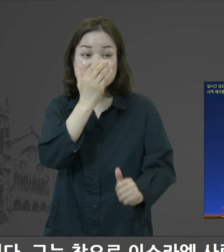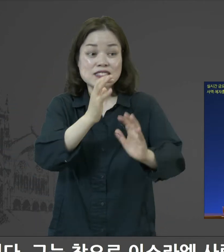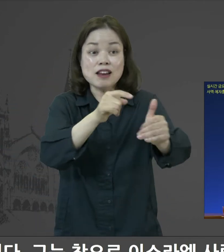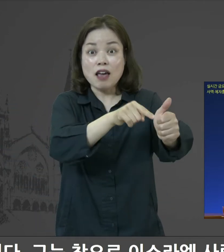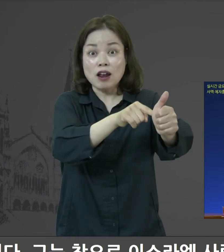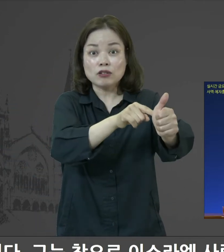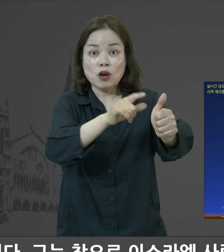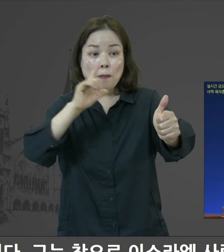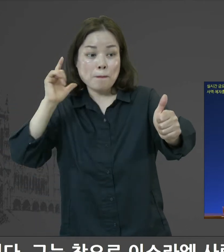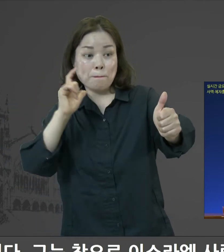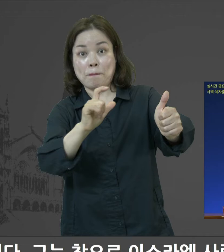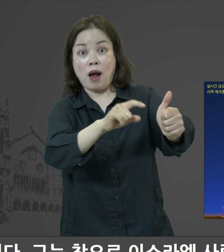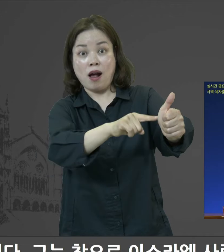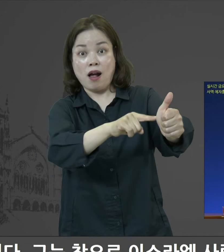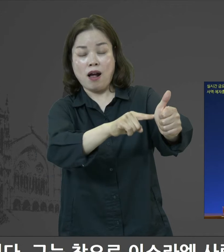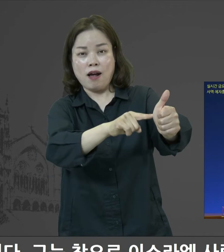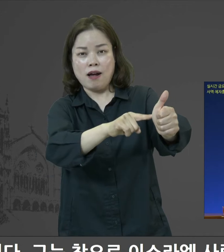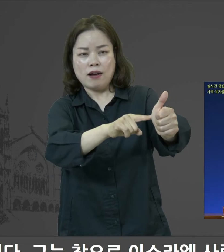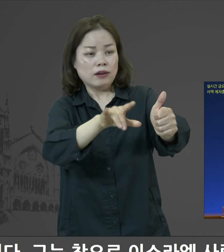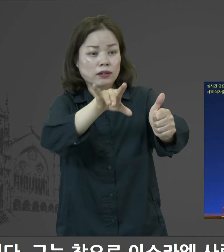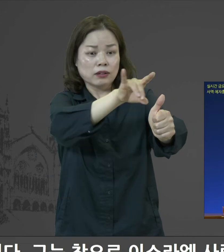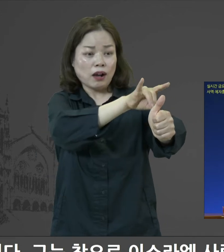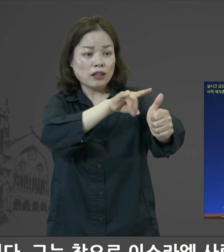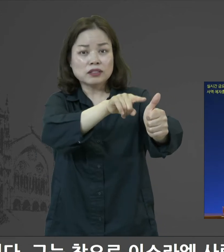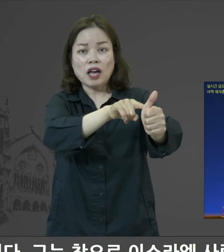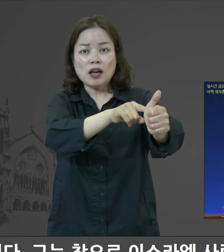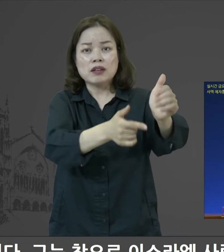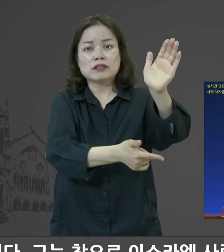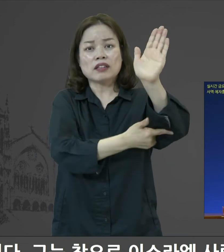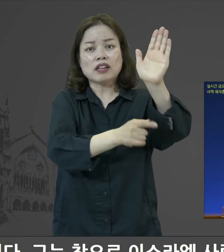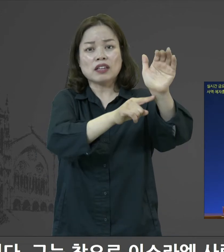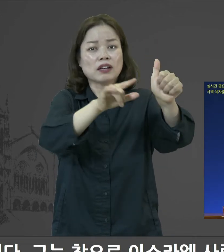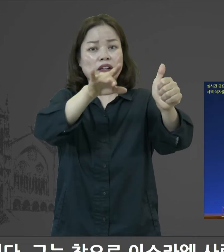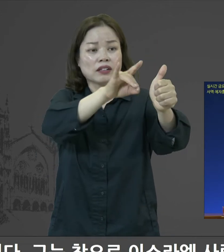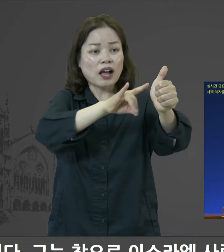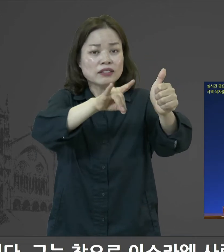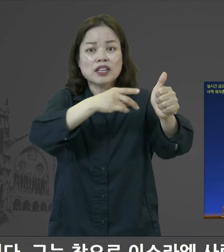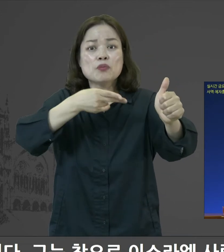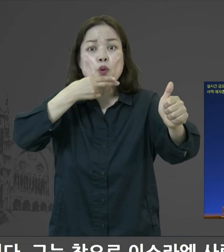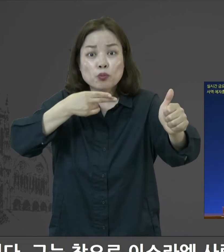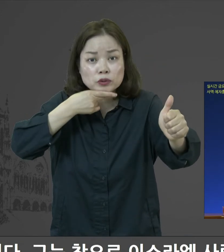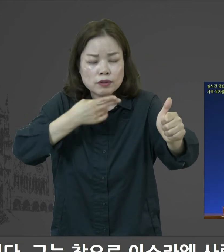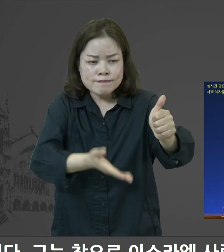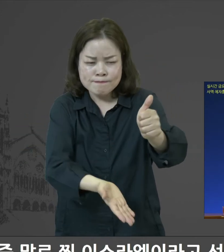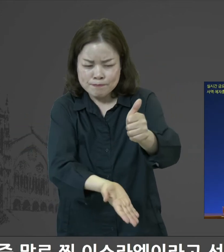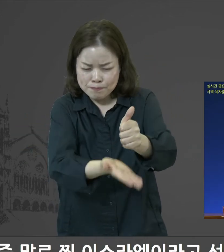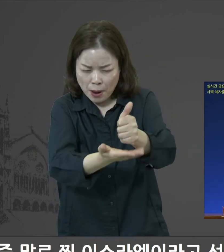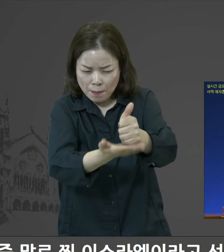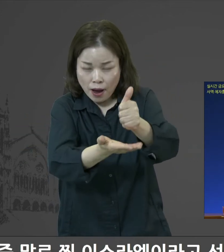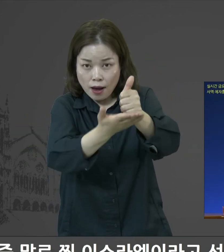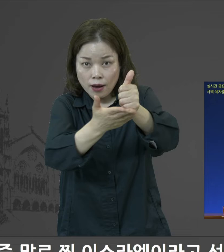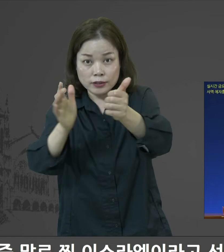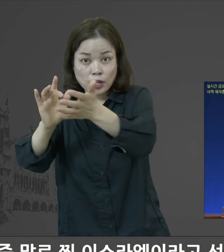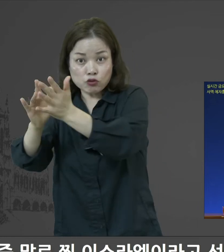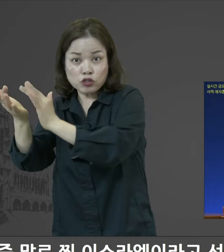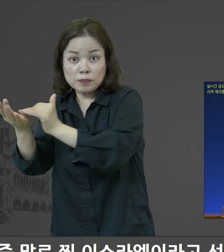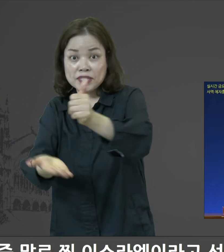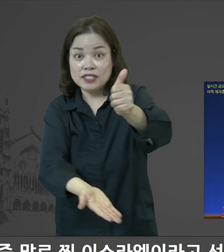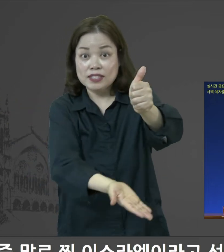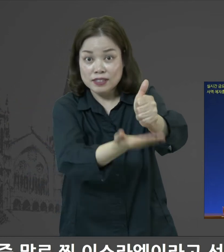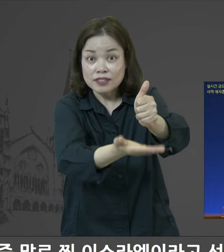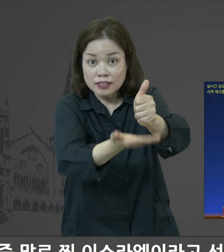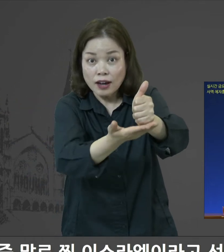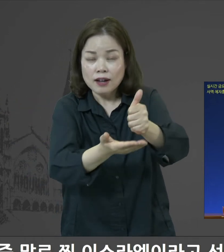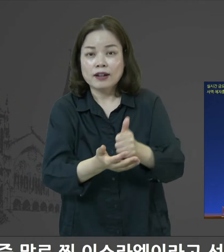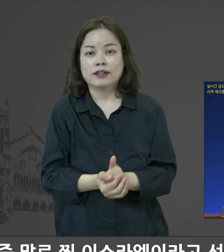라고 선포하면서 그에게 간사한 것이 없다라고 예수님이 나다나엘을 극찬해주고 있으신 거죠. 자, 근데